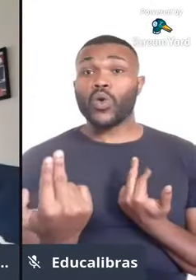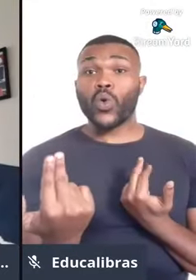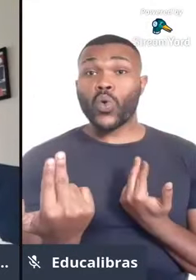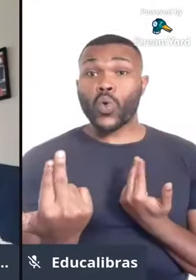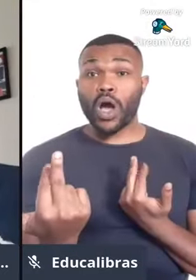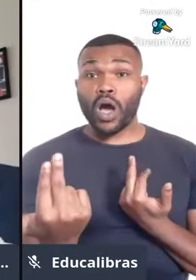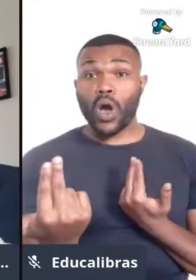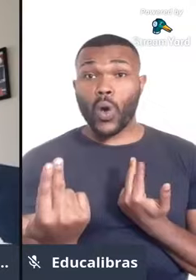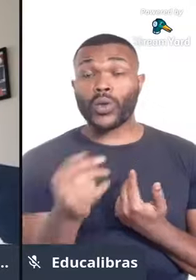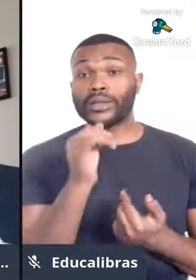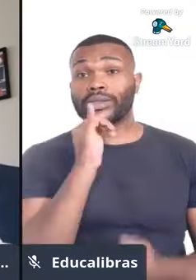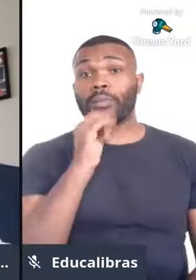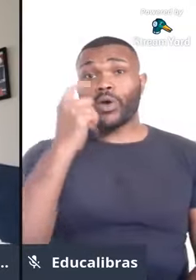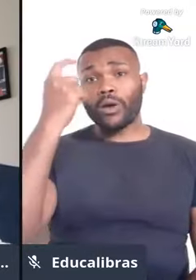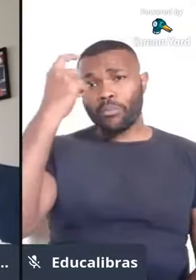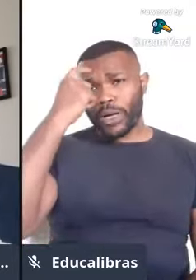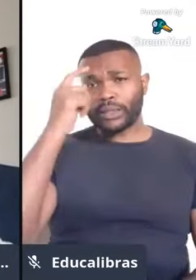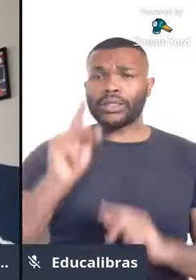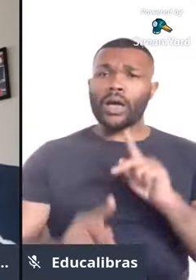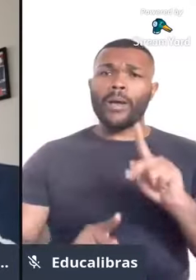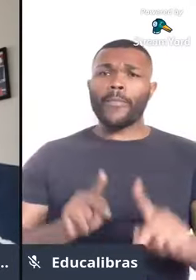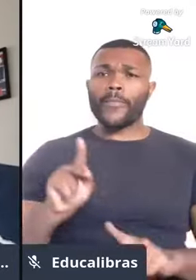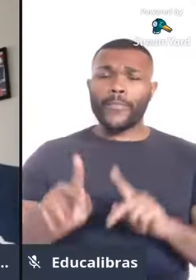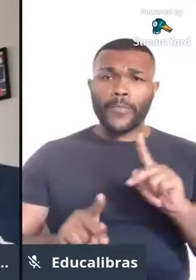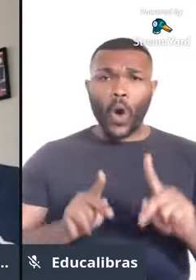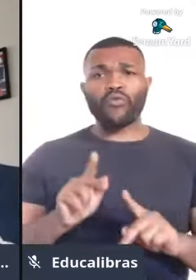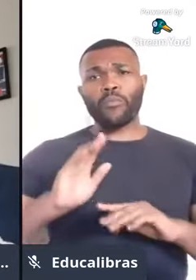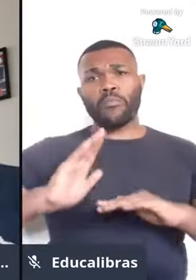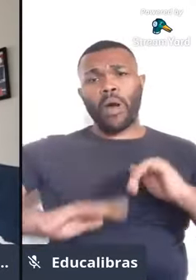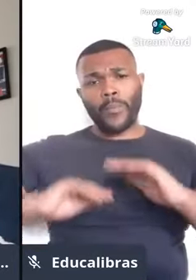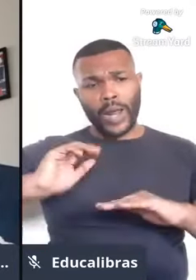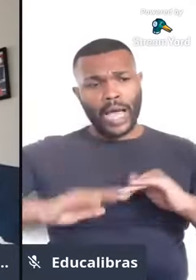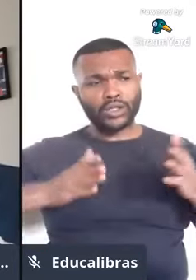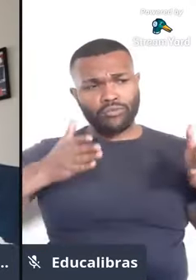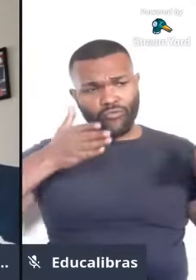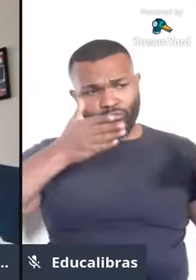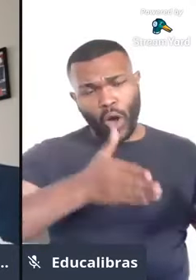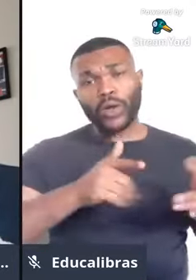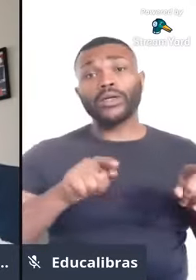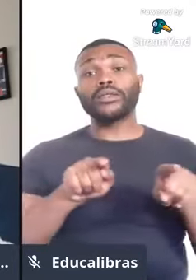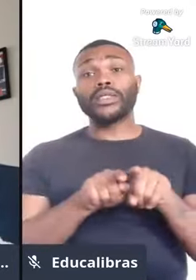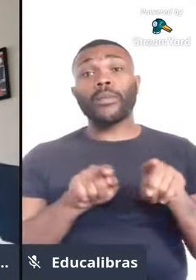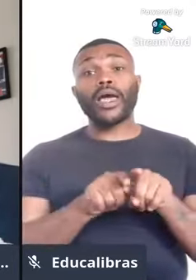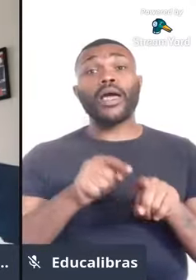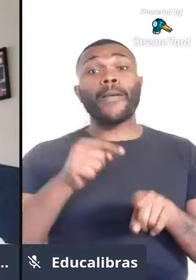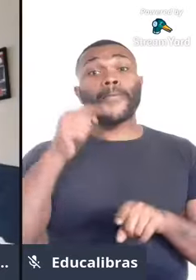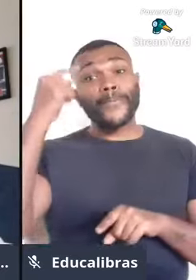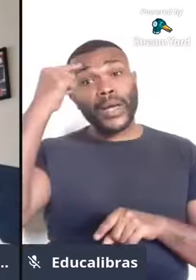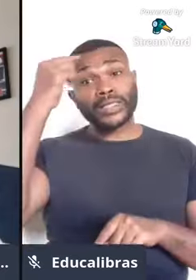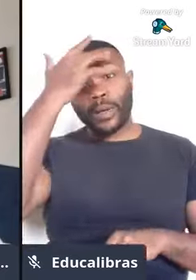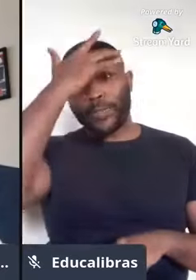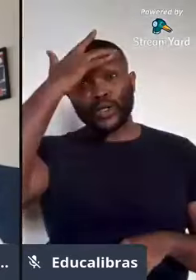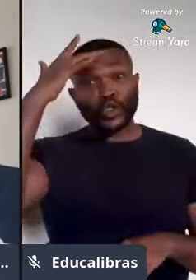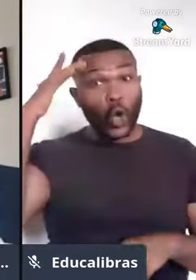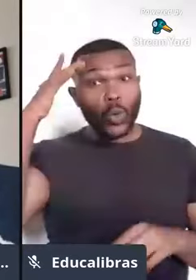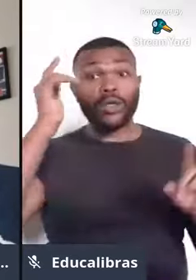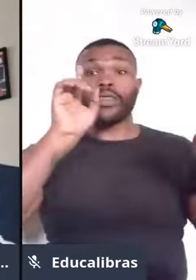pensa num público X para determinada ação, você tem que pensar que o público da pessoa com deficiência também faz parte dessa